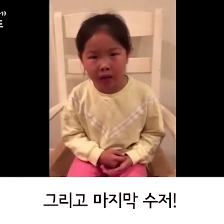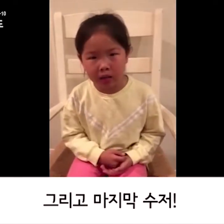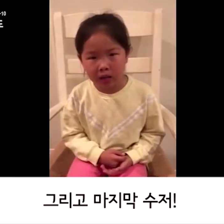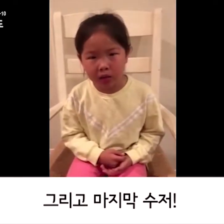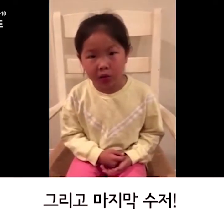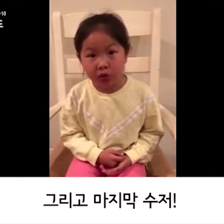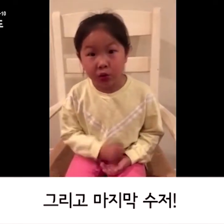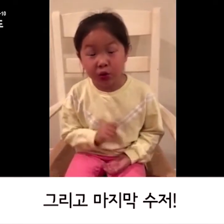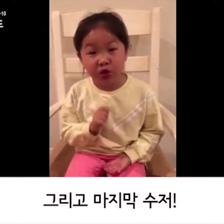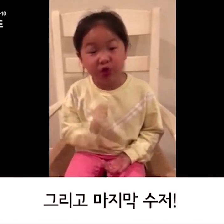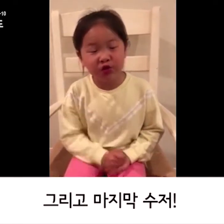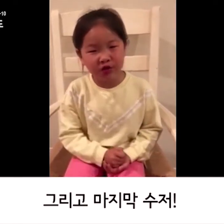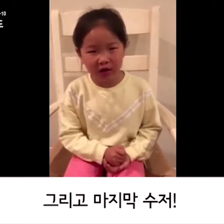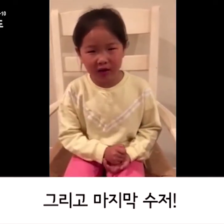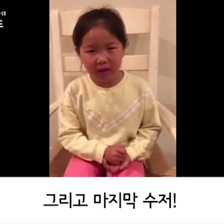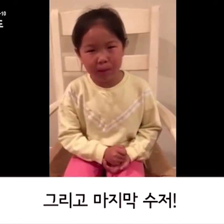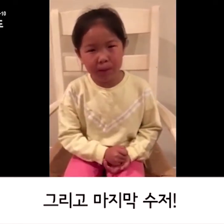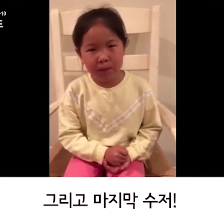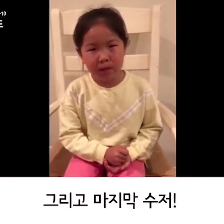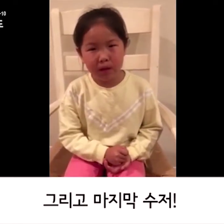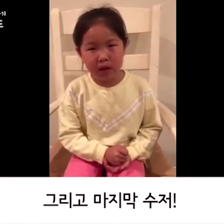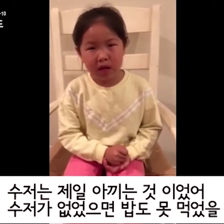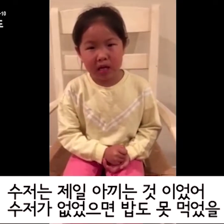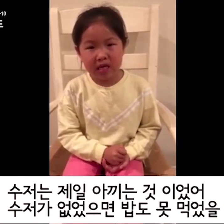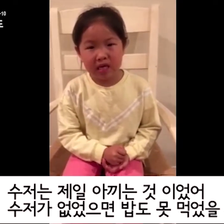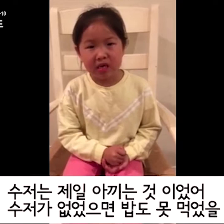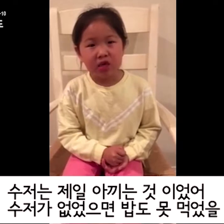마지막 수저.